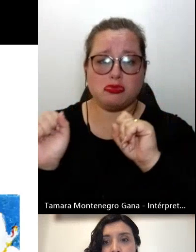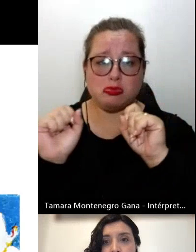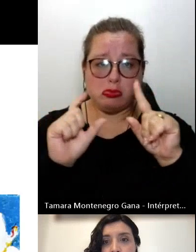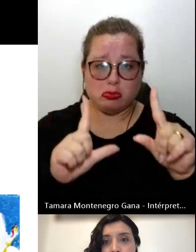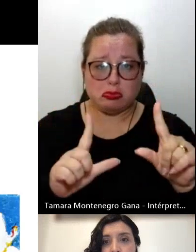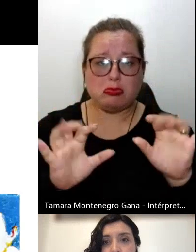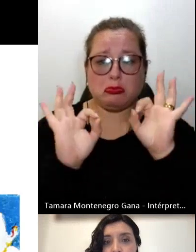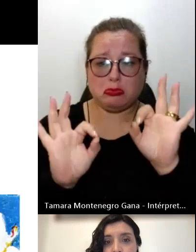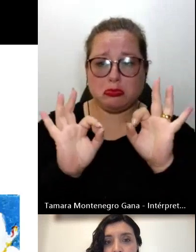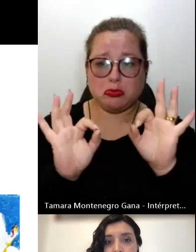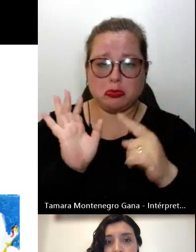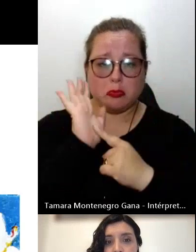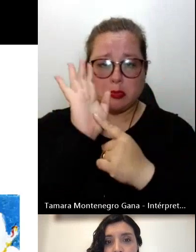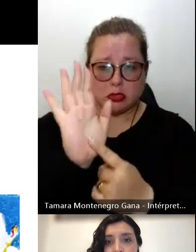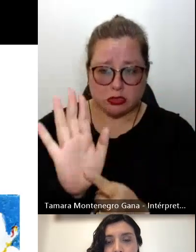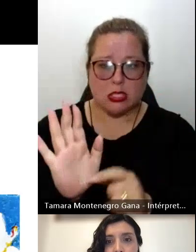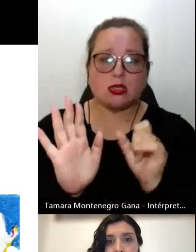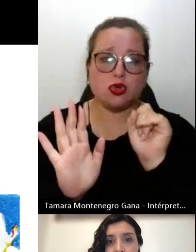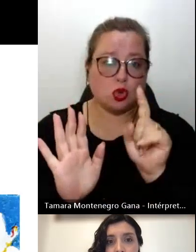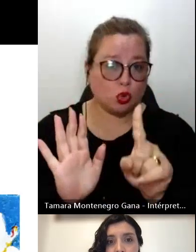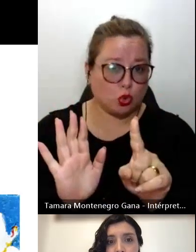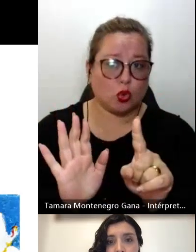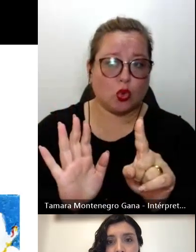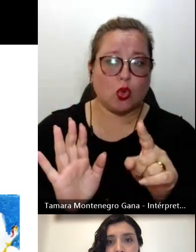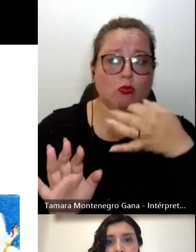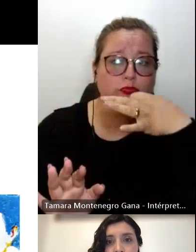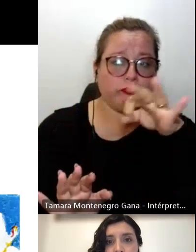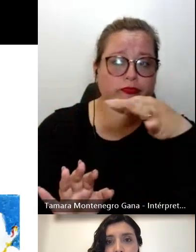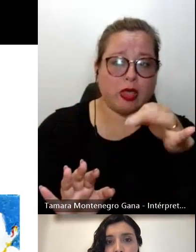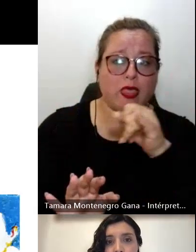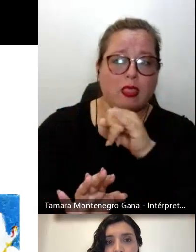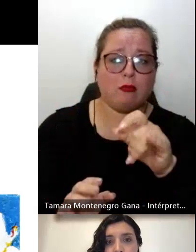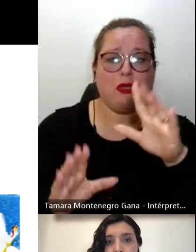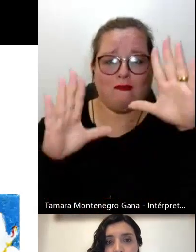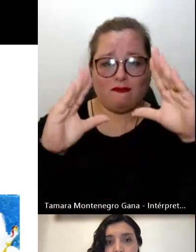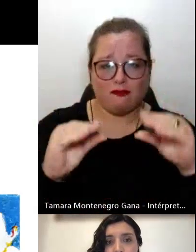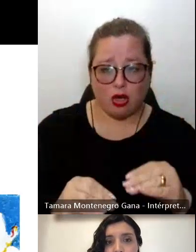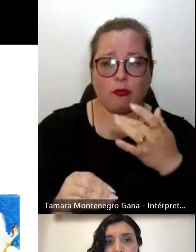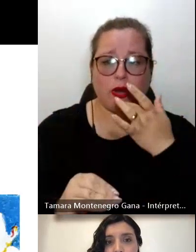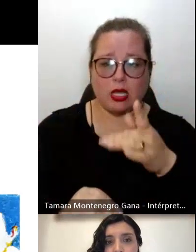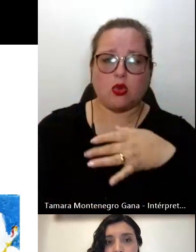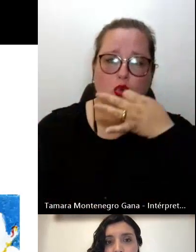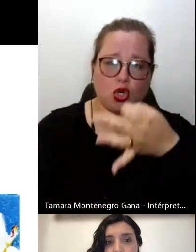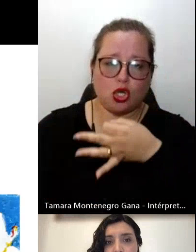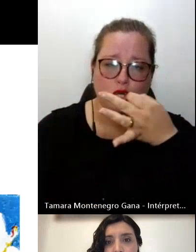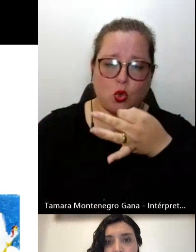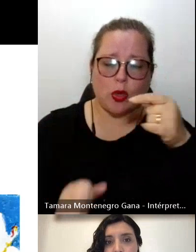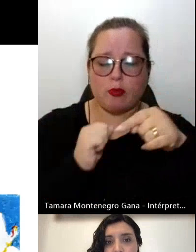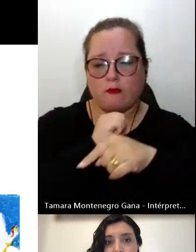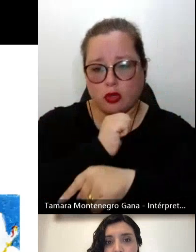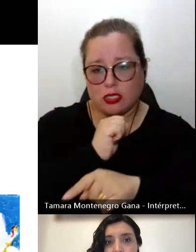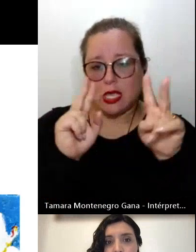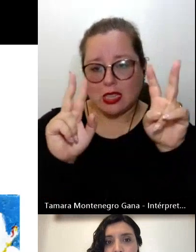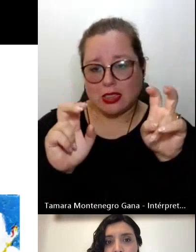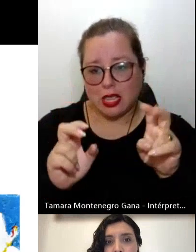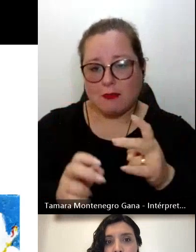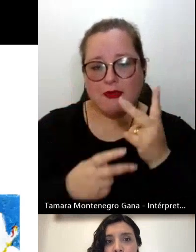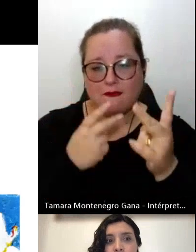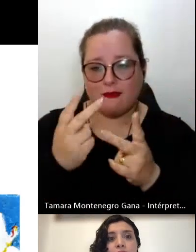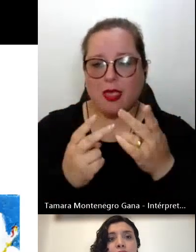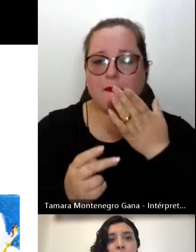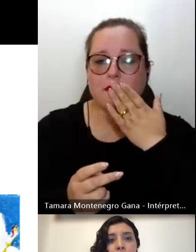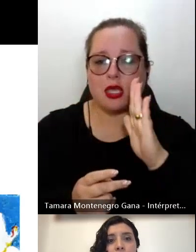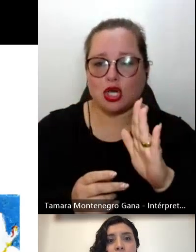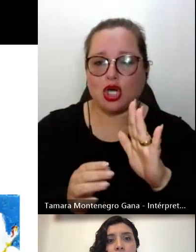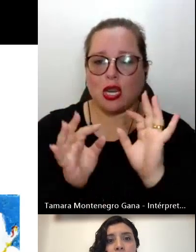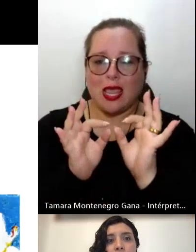la presentación y tú hablas sobre ella, luego la voy a bajar para que tú sigas profundizando y se vea mejor la internet, porque si no